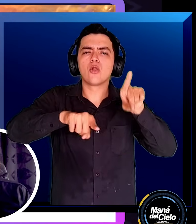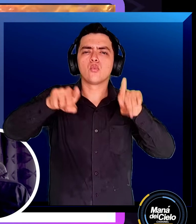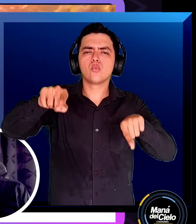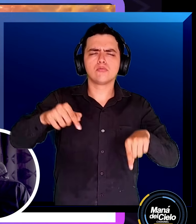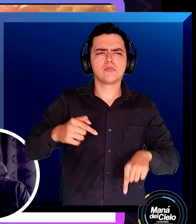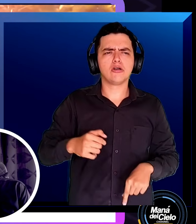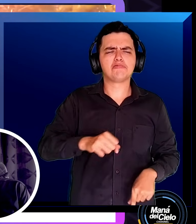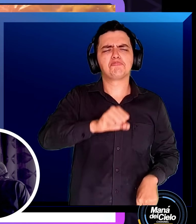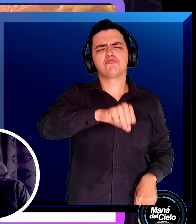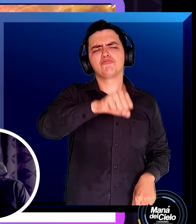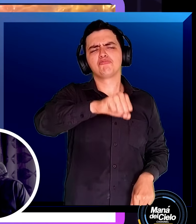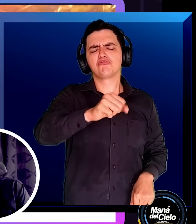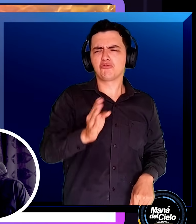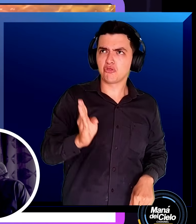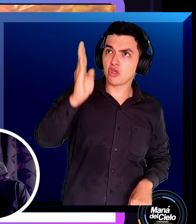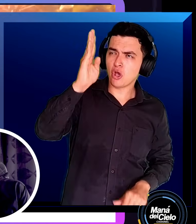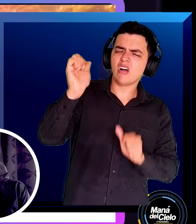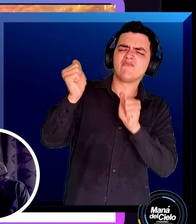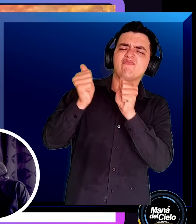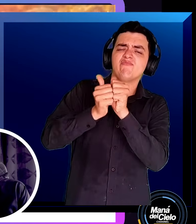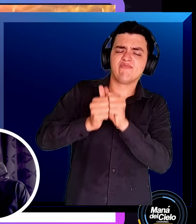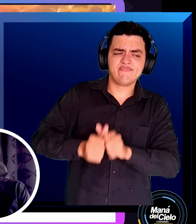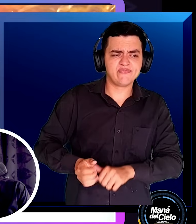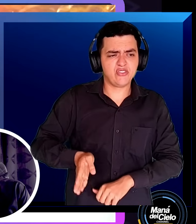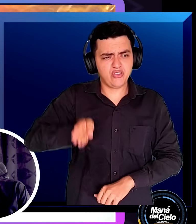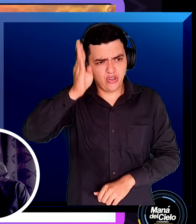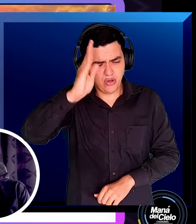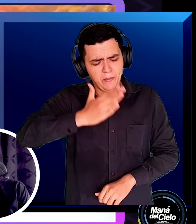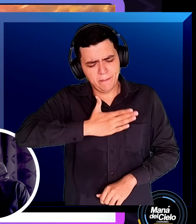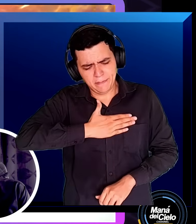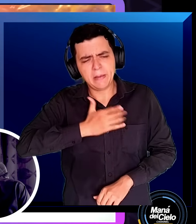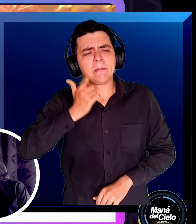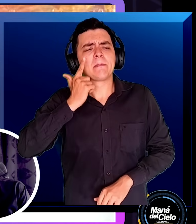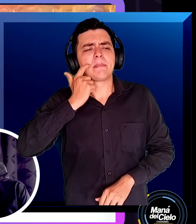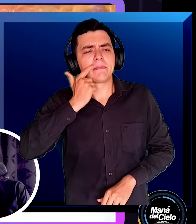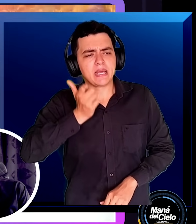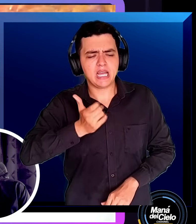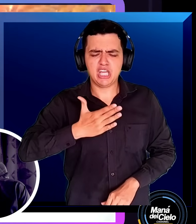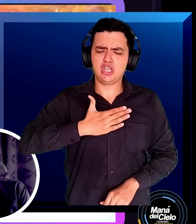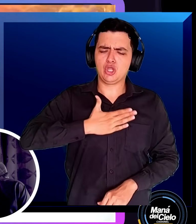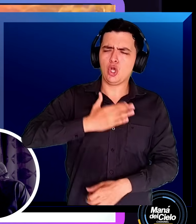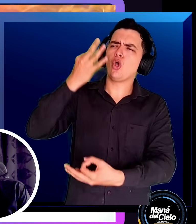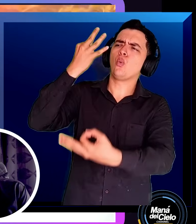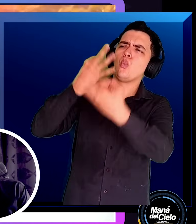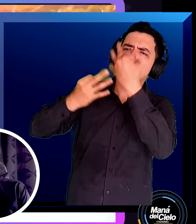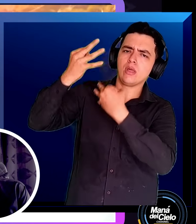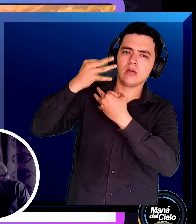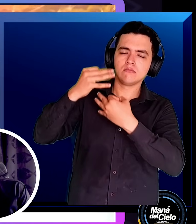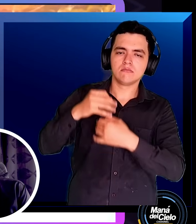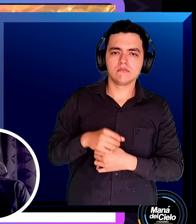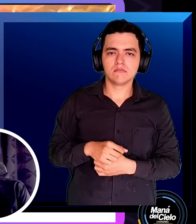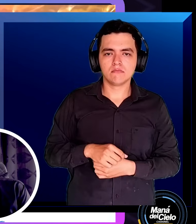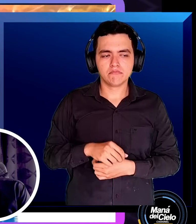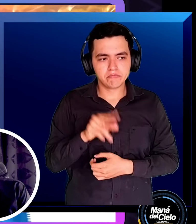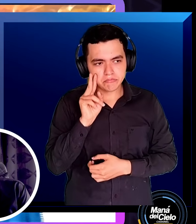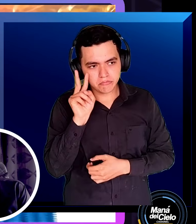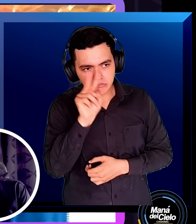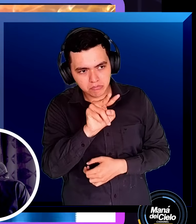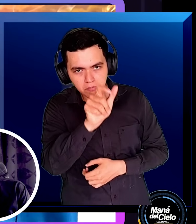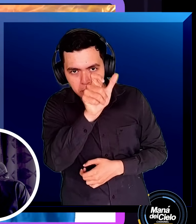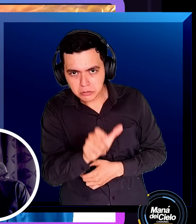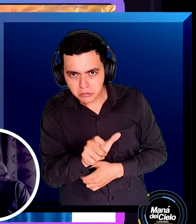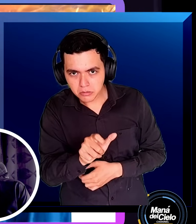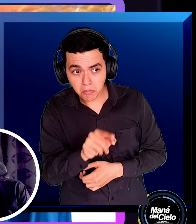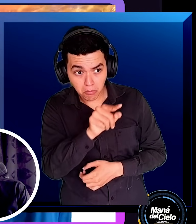gente saluda: bendiciones, Dios les bendiga, gloria a Dios. Todo el mundo da gloria a Dios, todo el mundo da alabanzas, todo el mundo da adoración, pero vaya a ver cómo